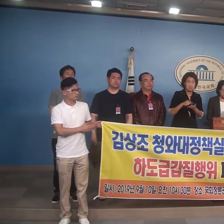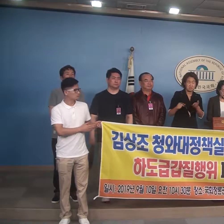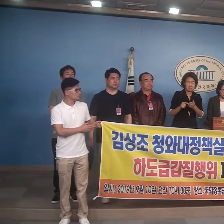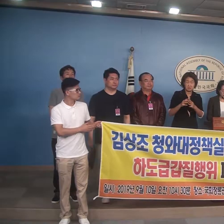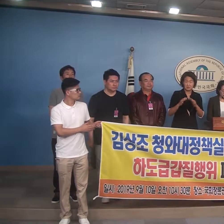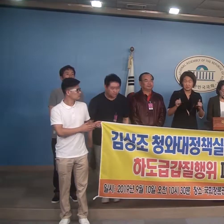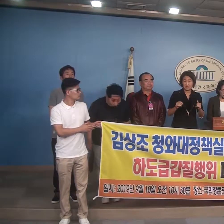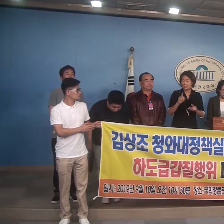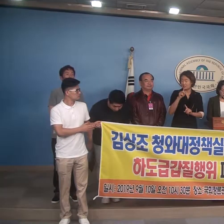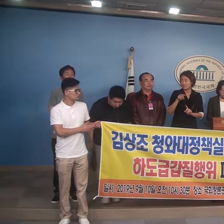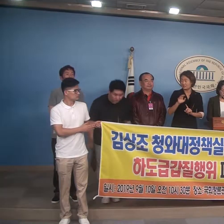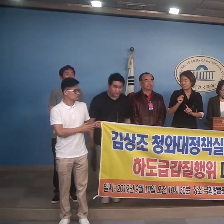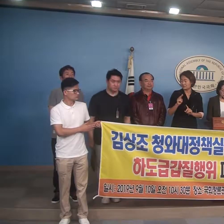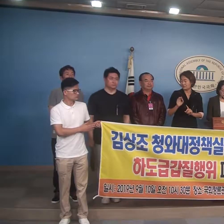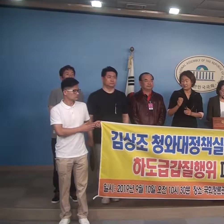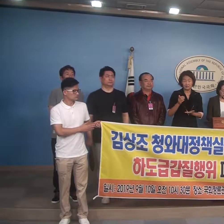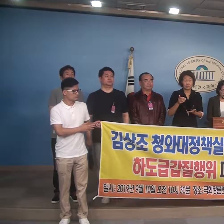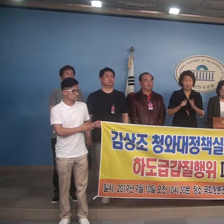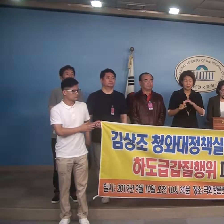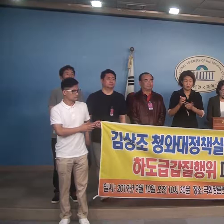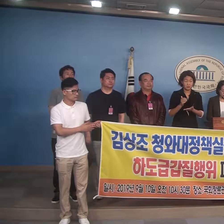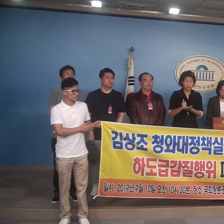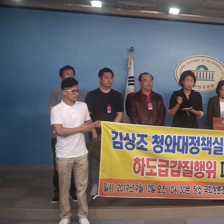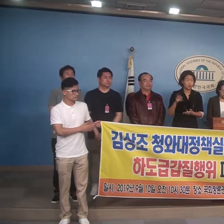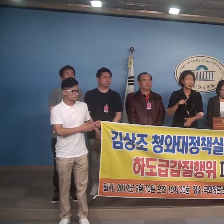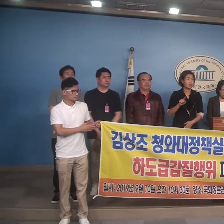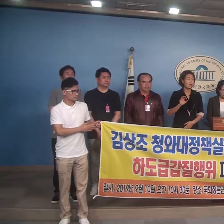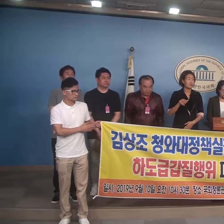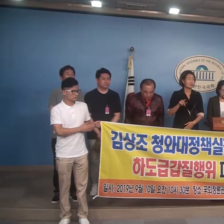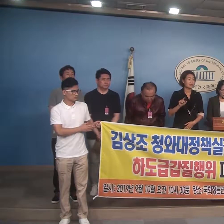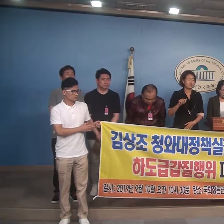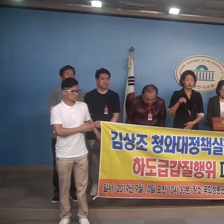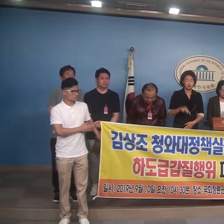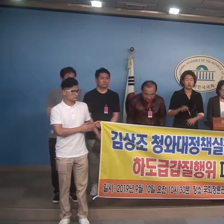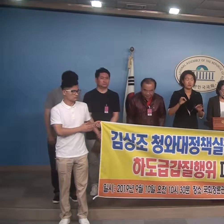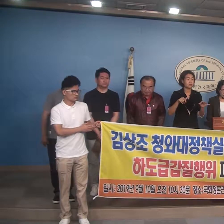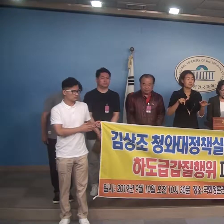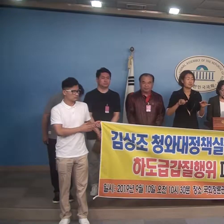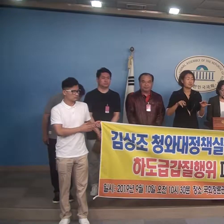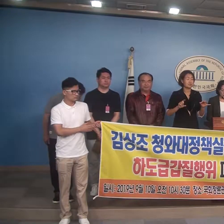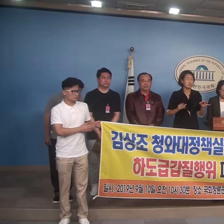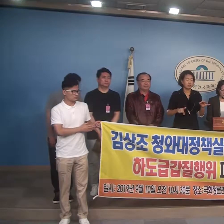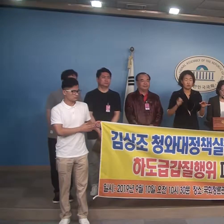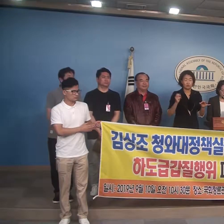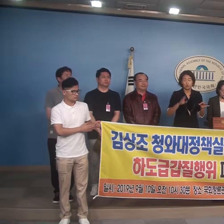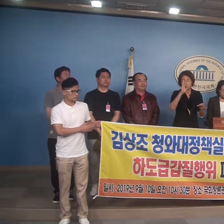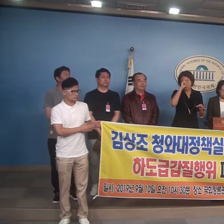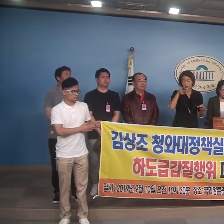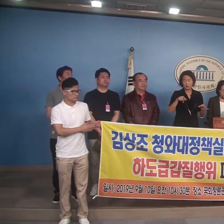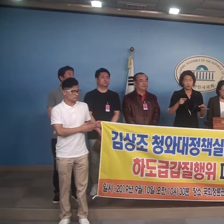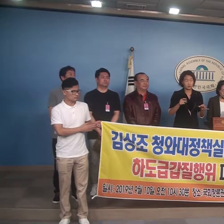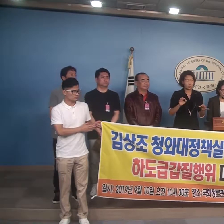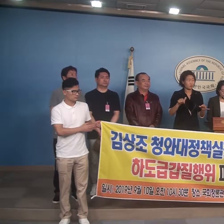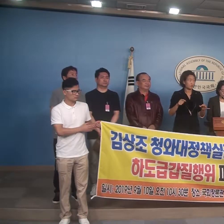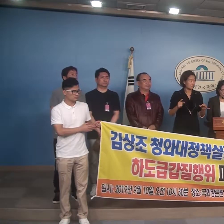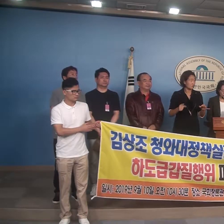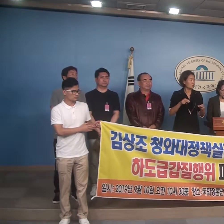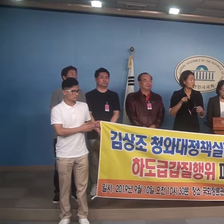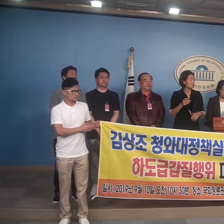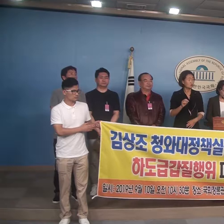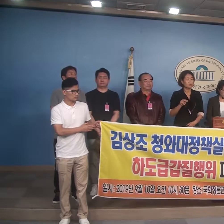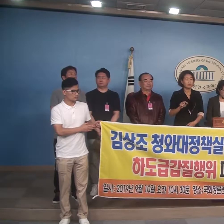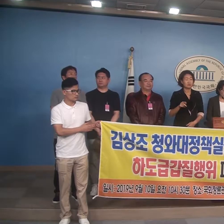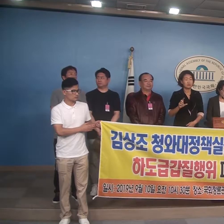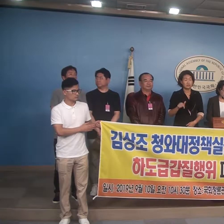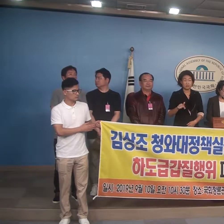이상현 대표님, 강장교 대표님, 김기석 대표님, 박종문 대표님, 송윤석